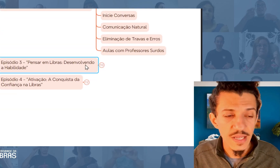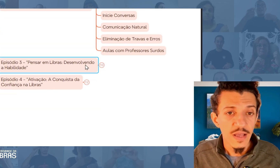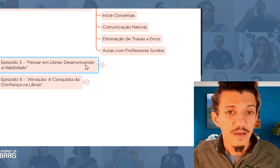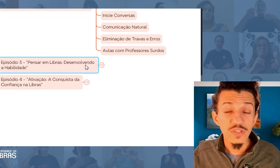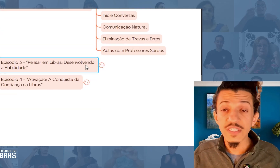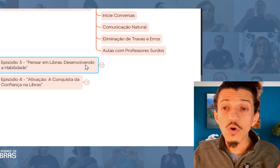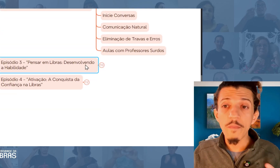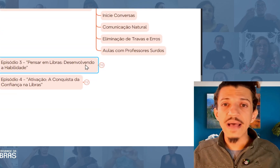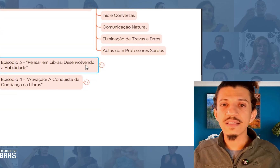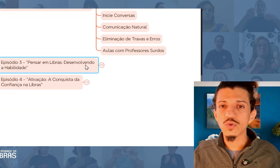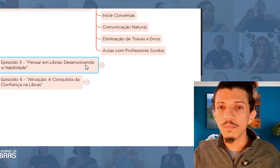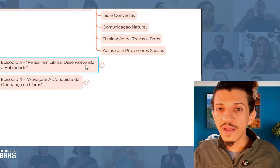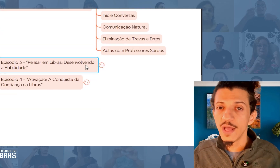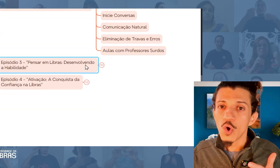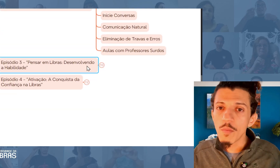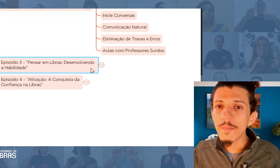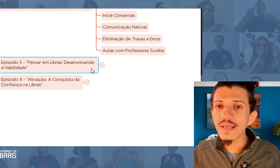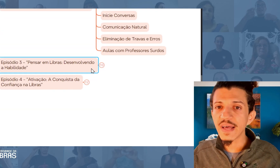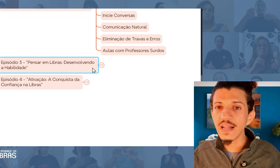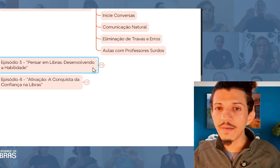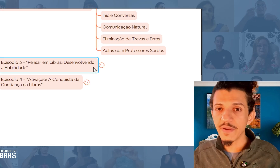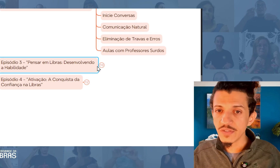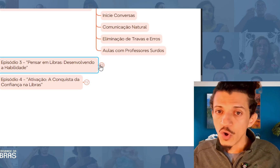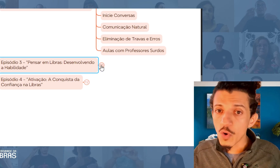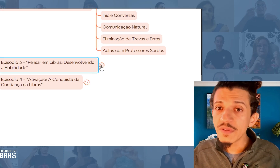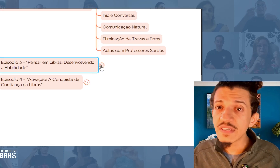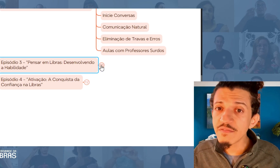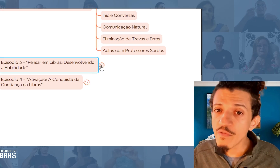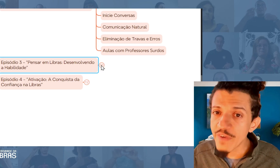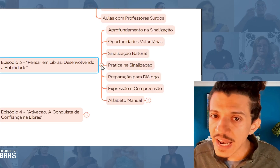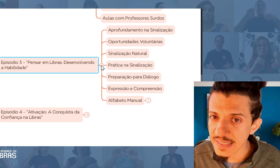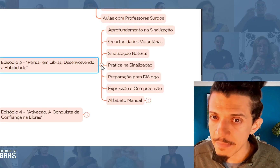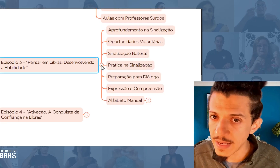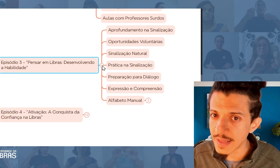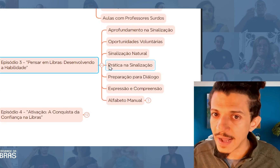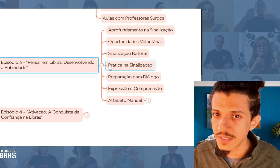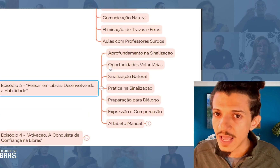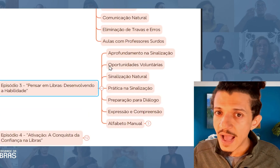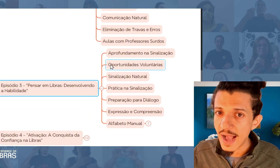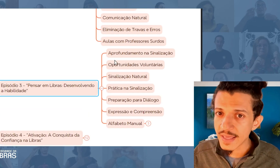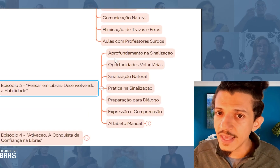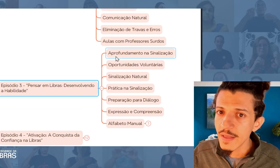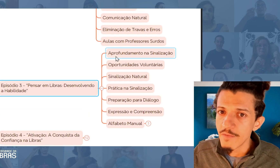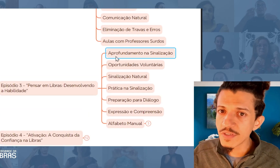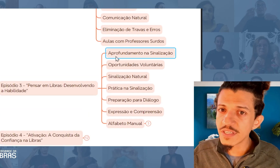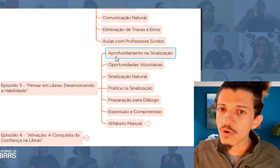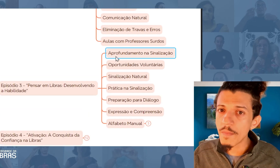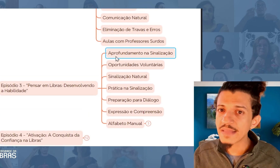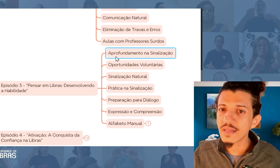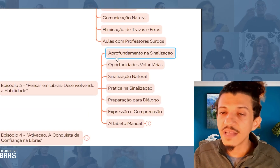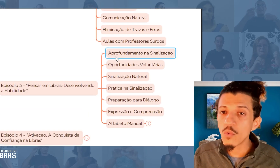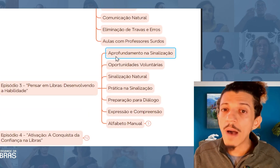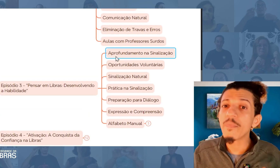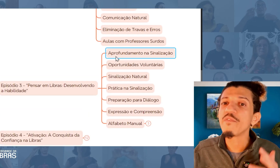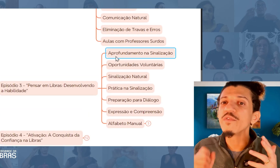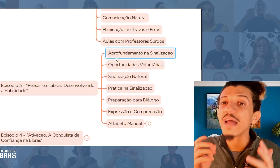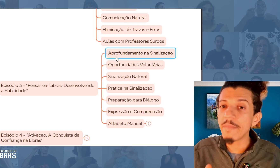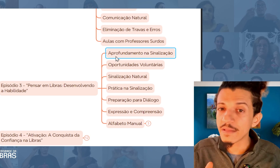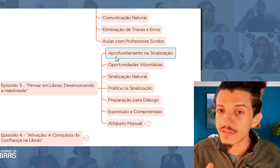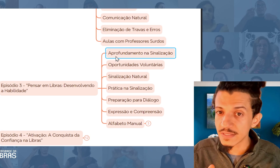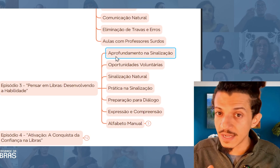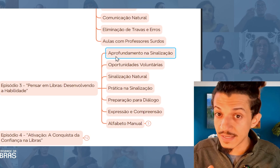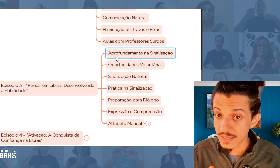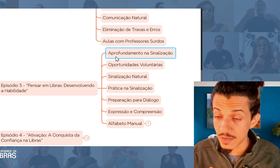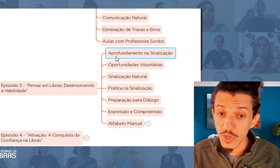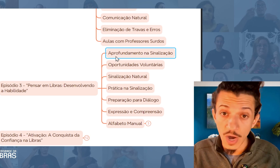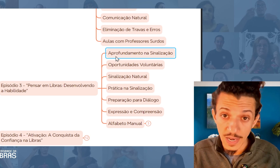3, você já começa a descobrir como pensar em Libras, como desenvolver essa habilidade. Aqui você já começa a ter um aprofundamento